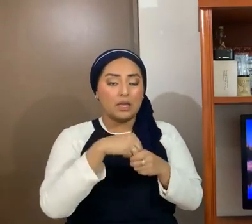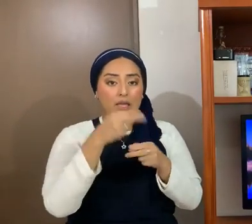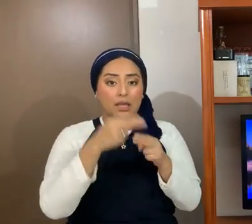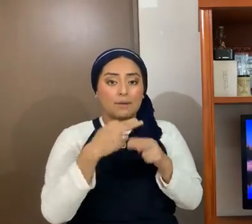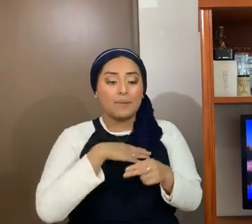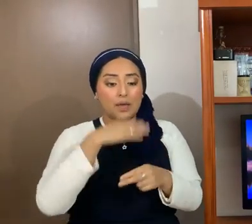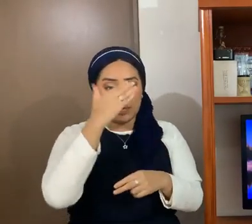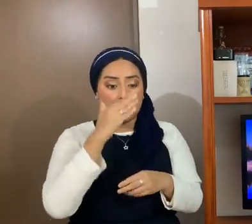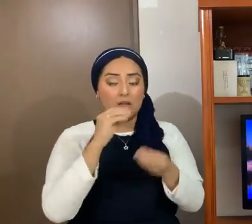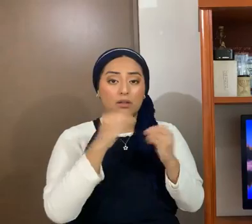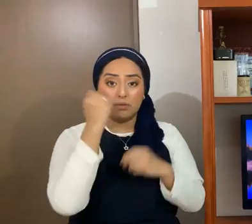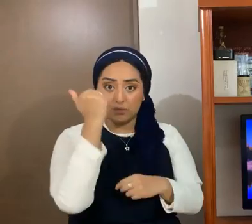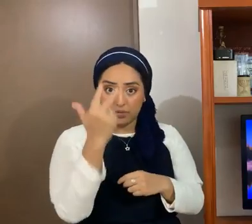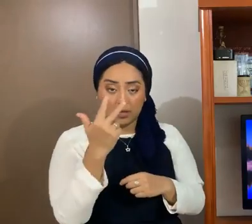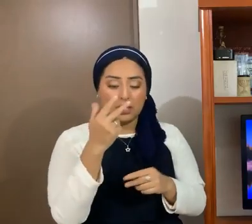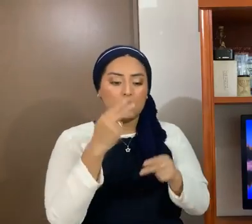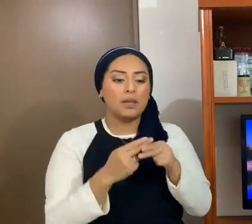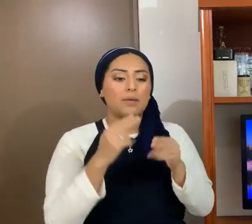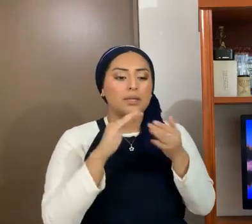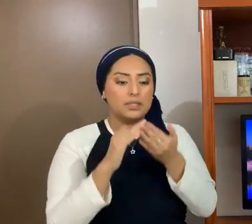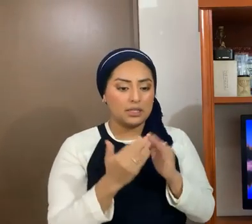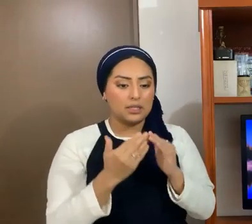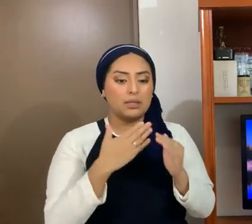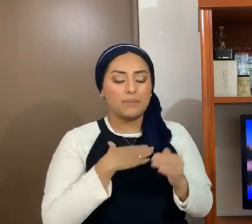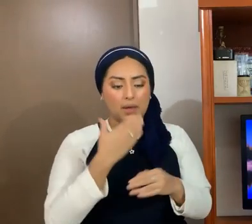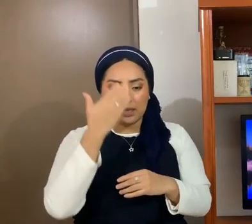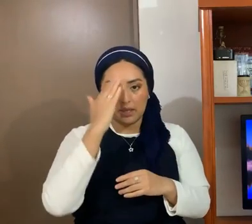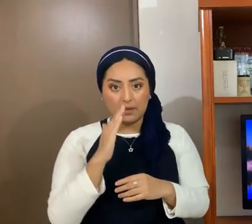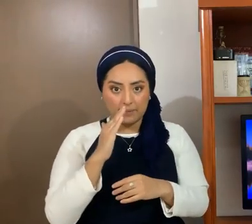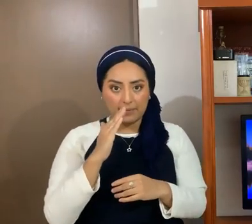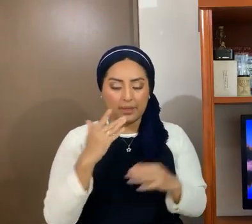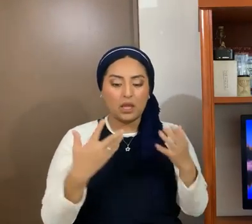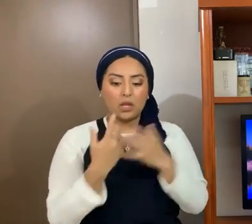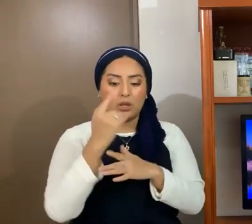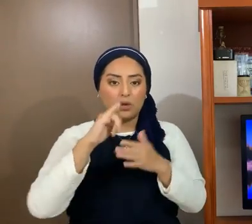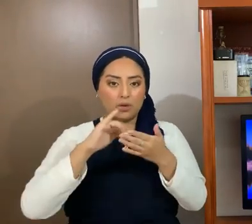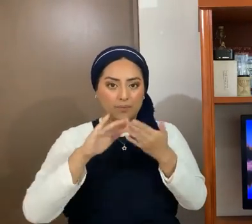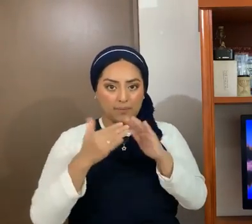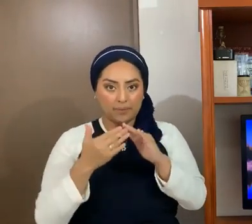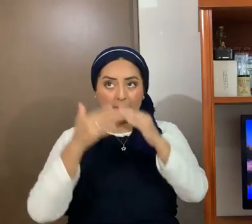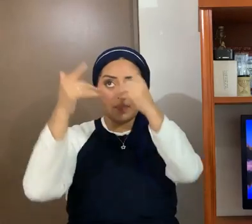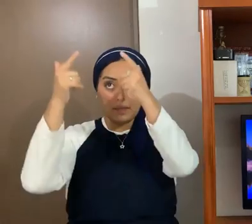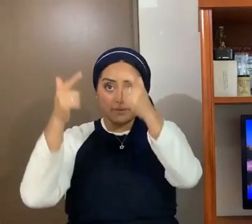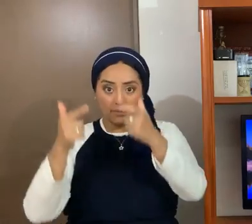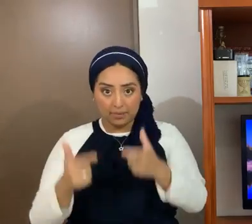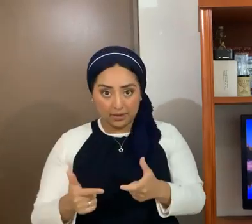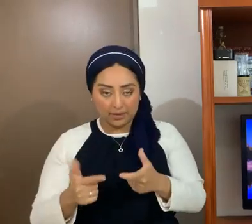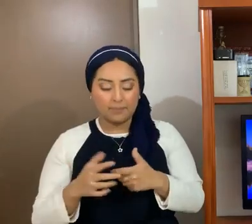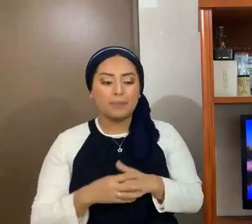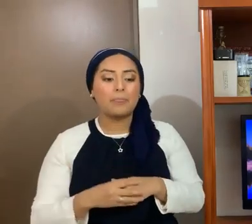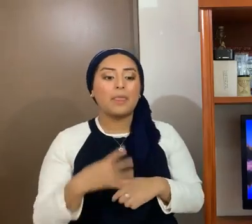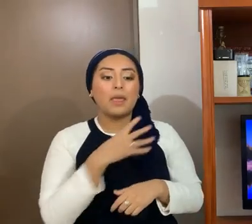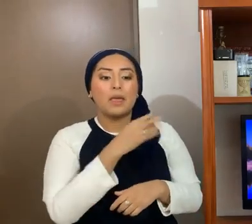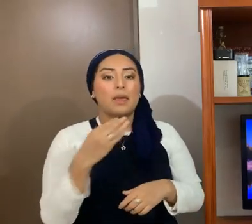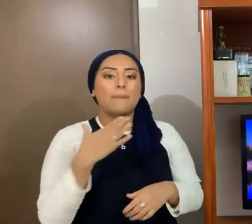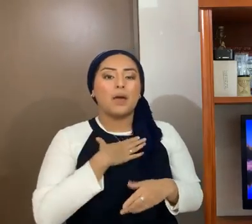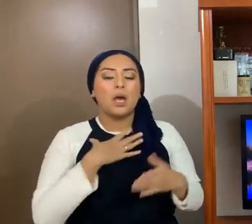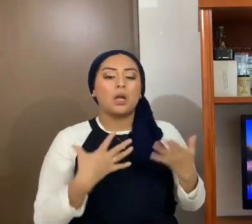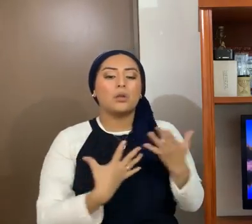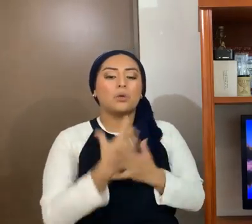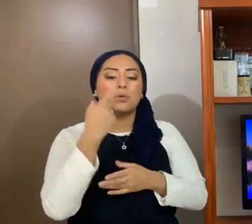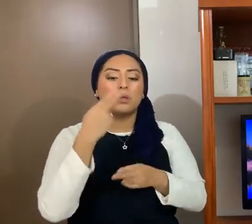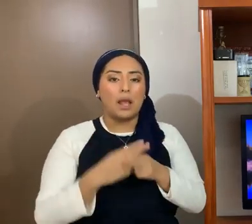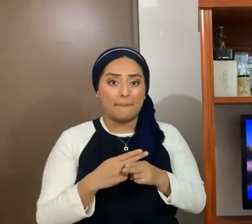de mi Elohim. 3. Y el nombre de la ciudad de mi Elohim, la nueva Jerusalén, la cual desciende del cielo. 4. Y mi nombre